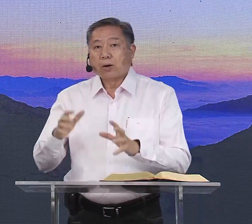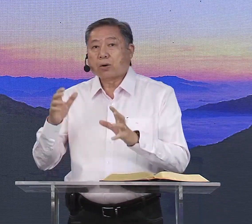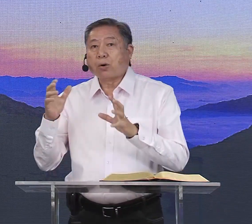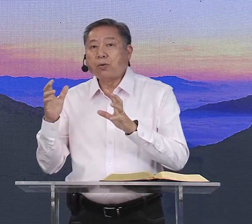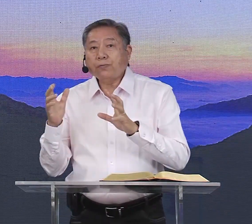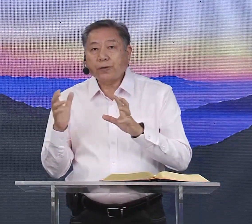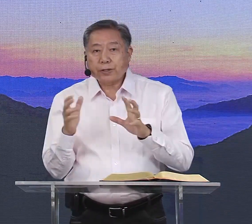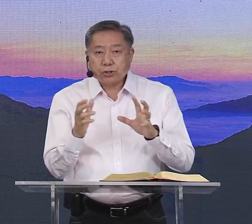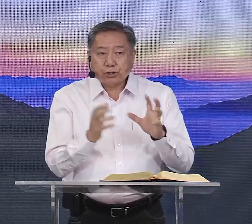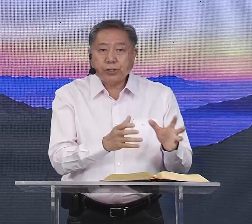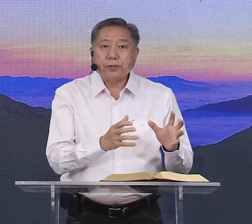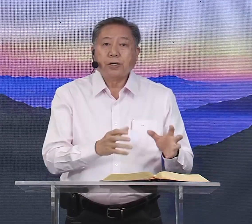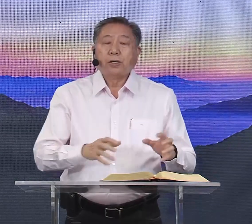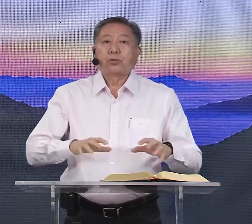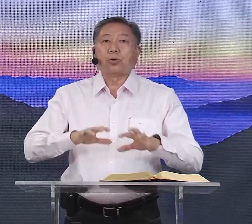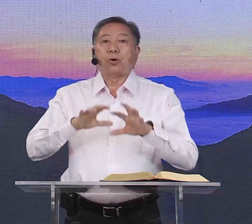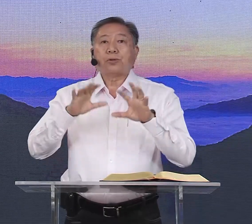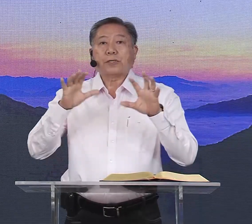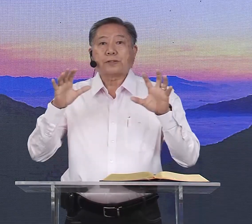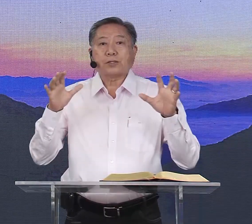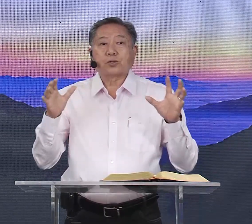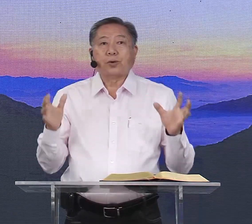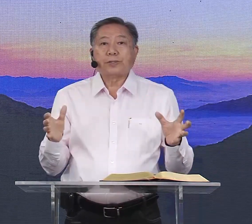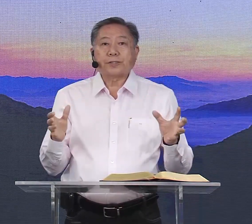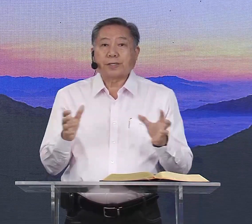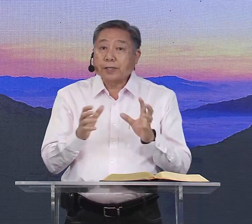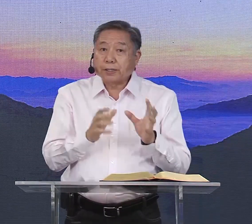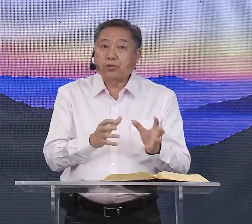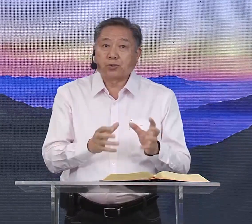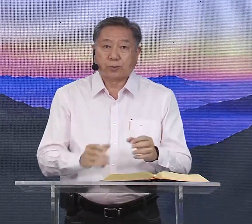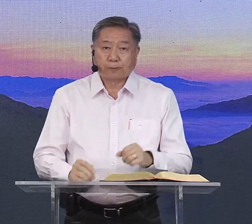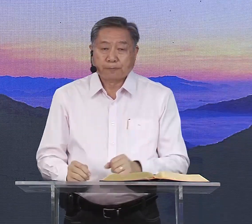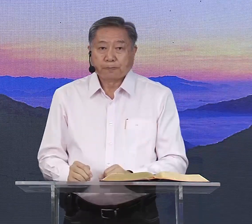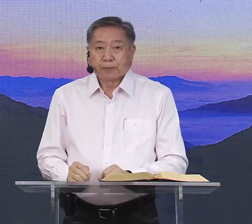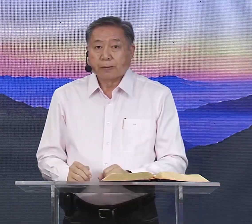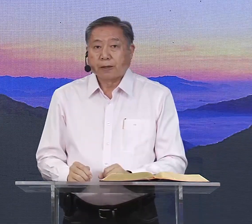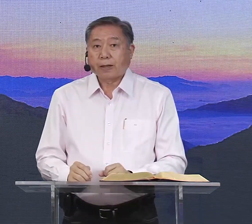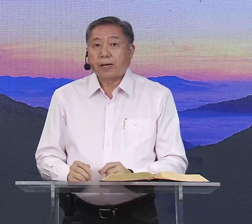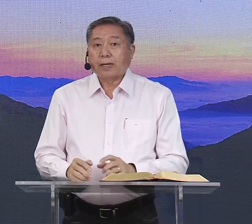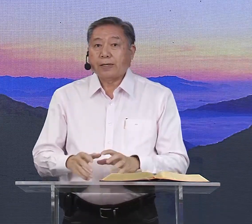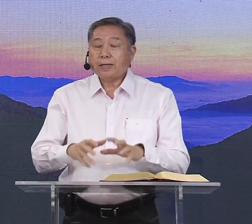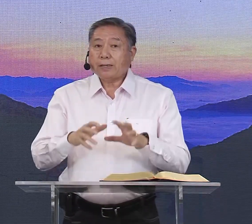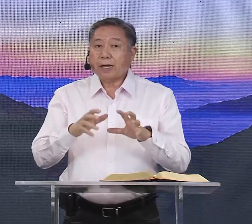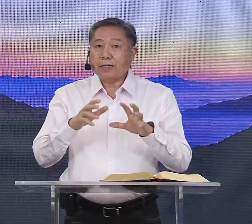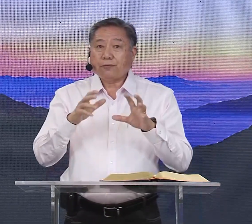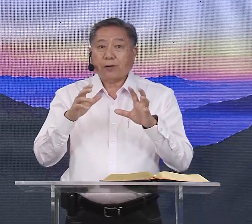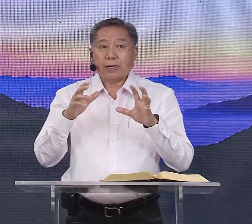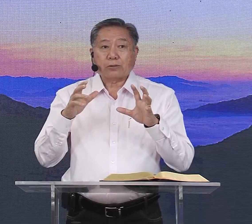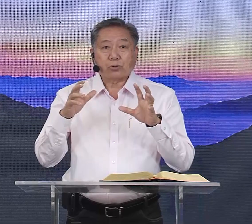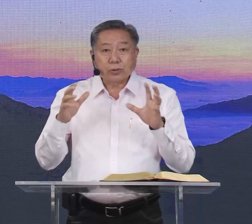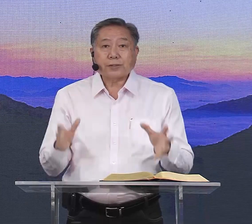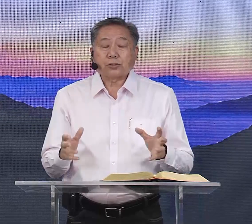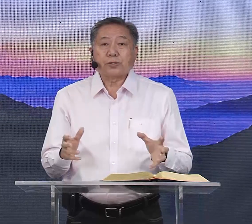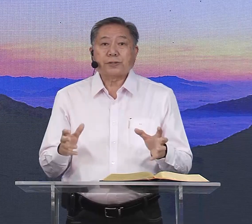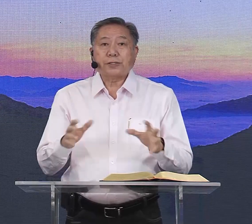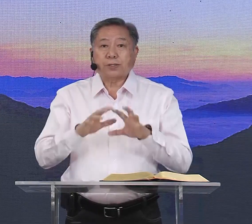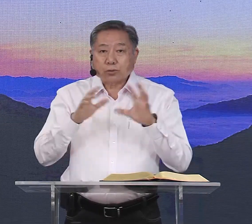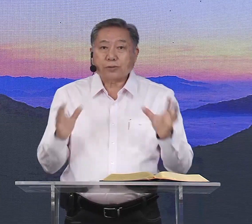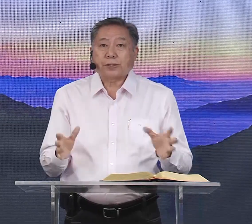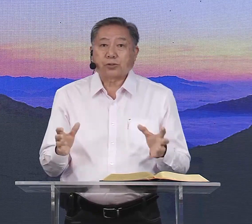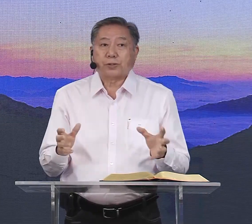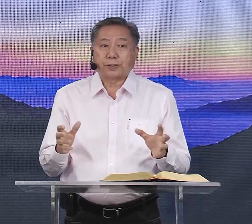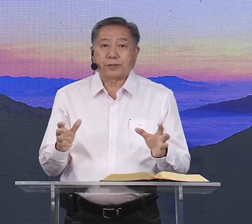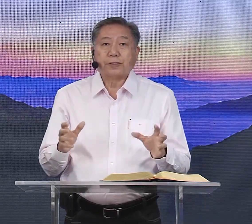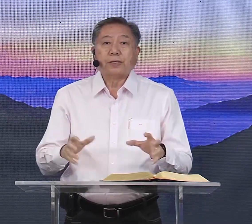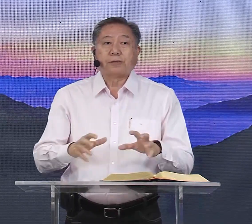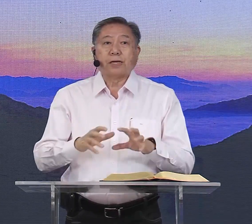é convergir todas as coisas em Cristo. Né? Ali fala todas as coisas, que são